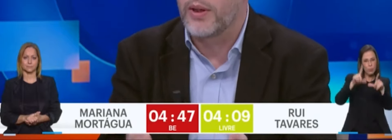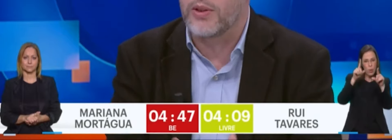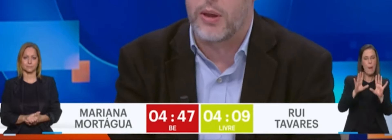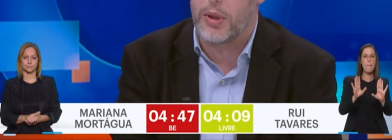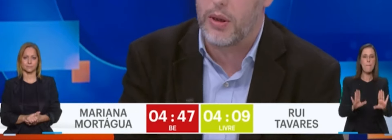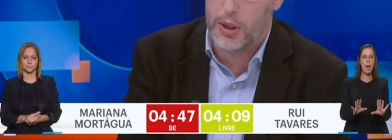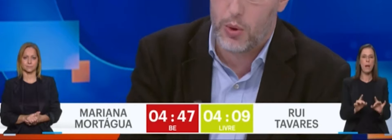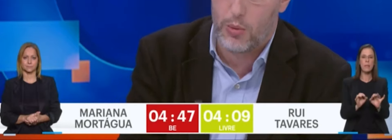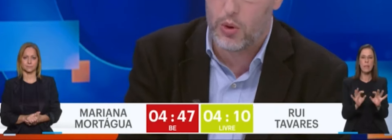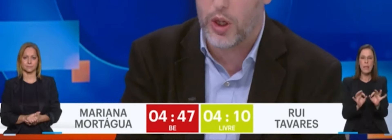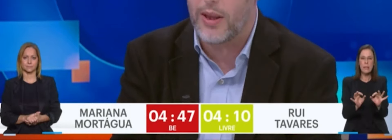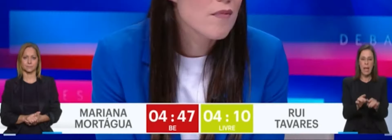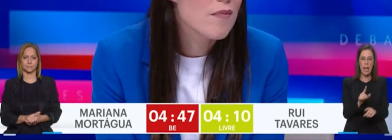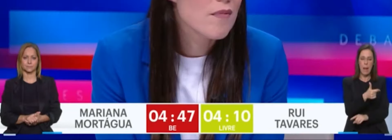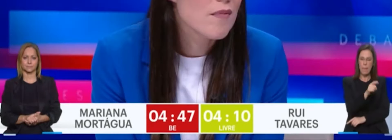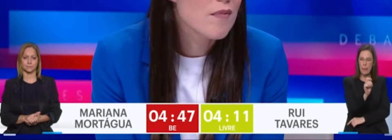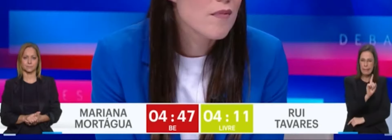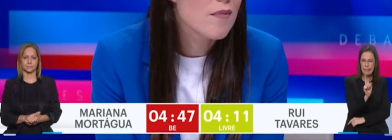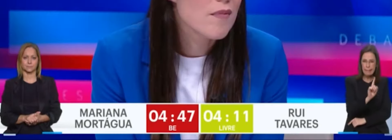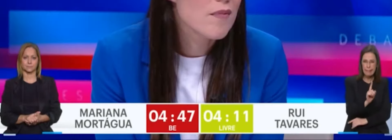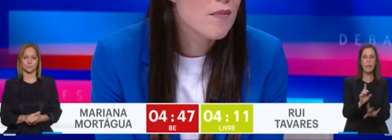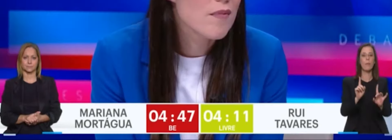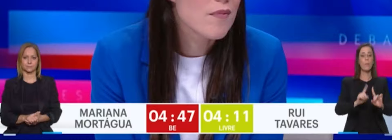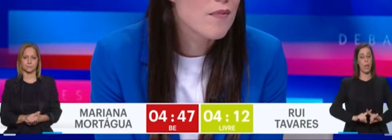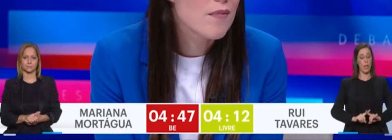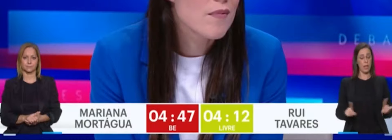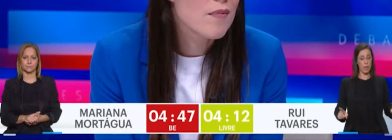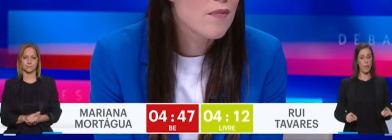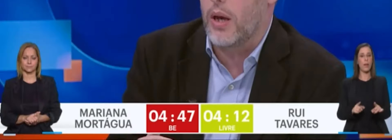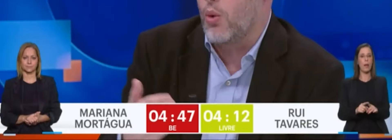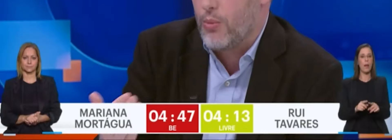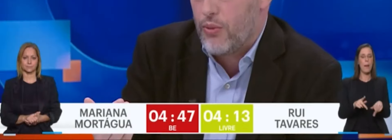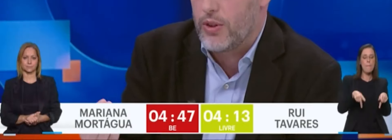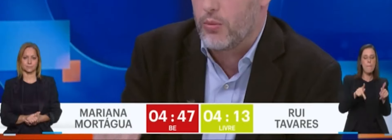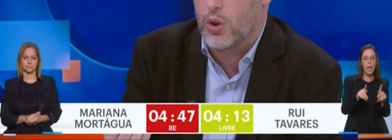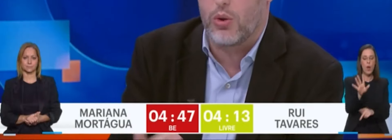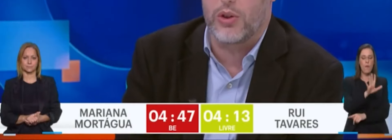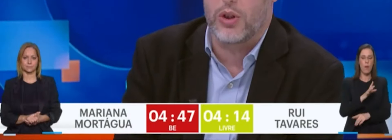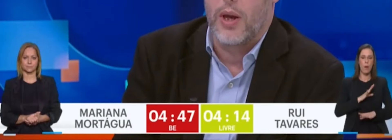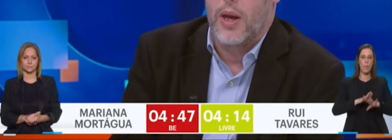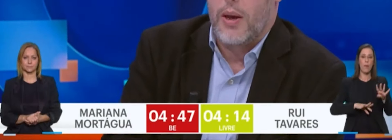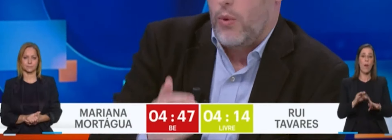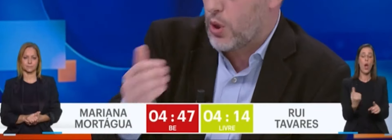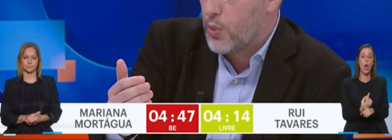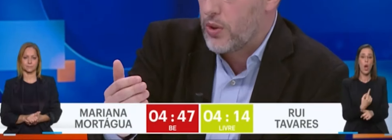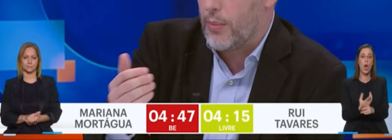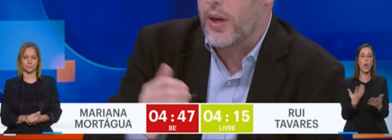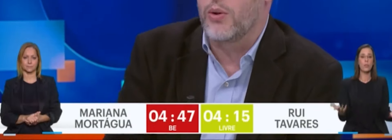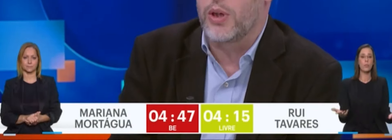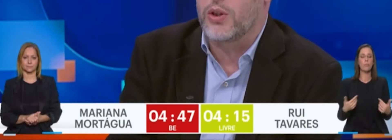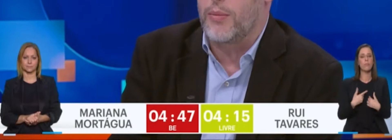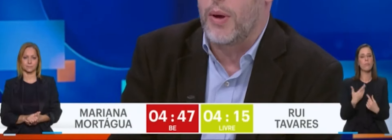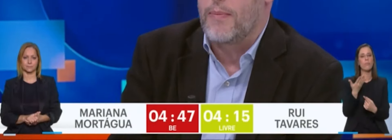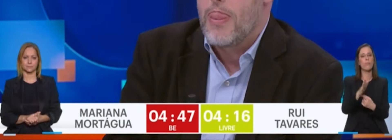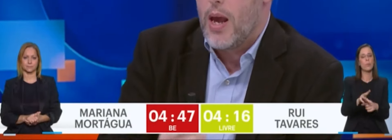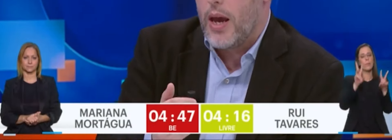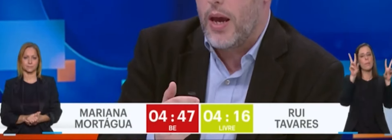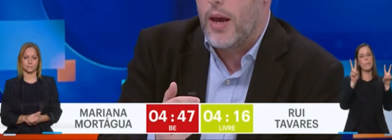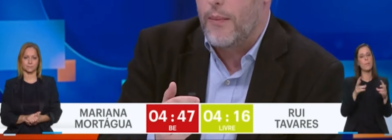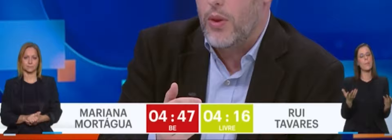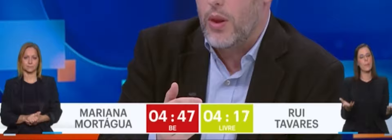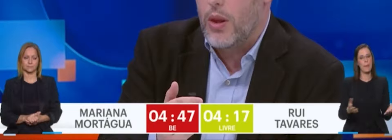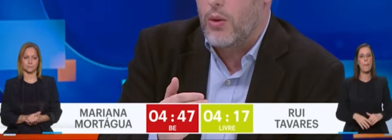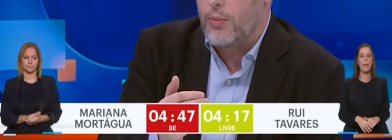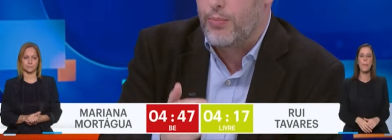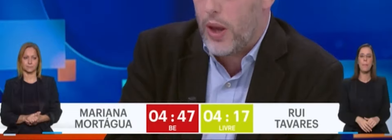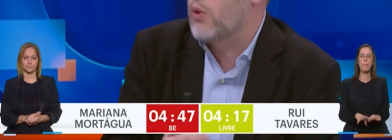não exatamente a mesma do bloco de esquerda e há diferenças também em relação a método e à maneira como fazemos as coisas eu acho que por exemplo em relação a este tema